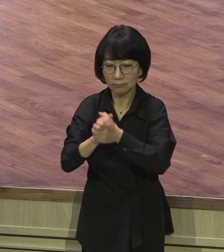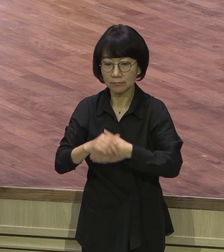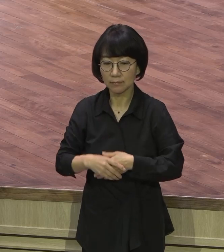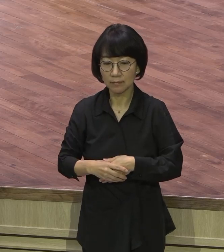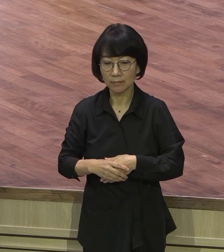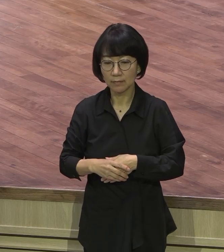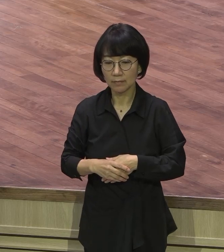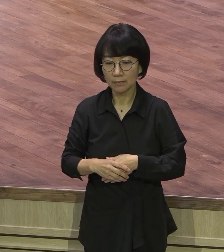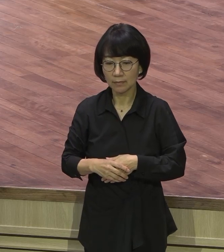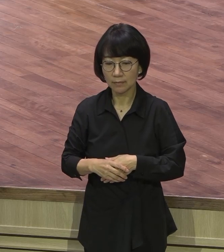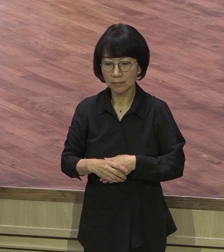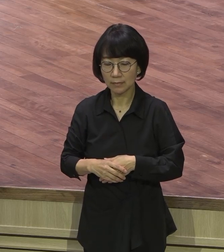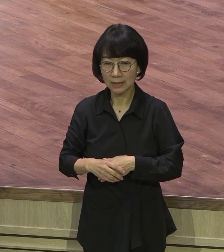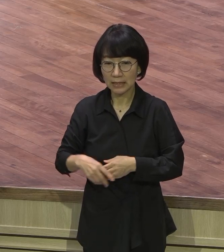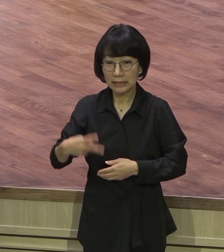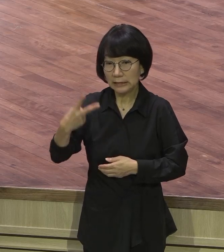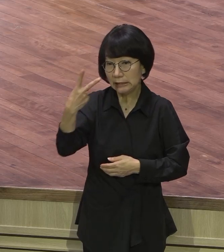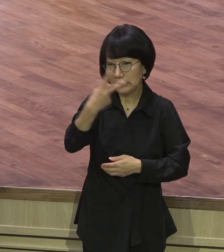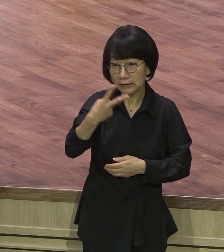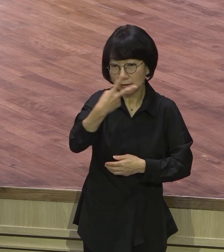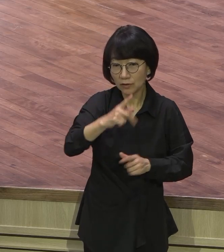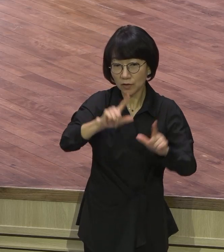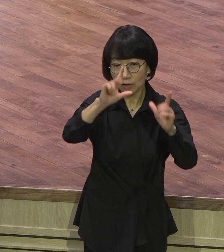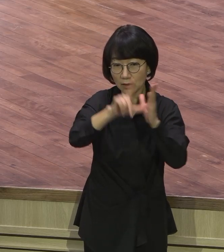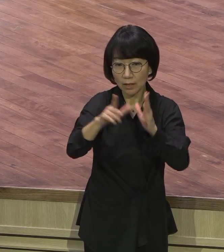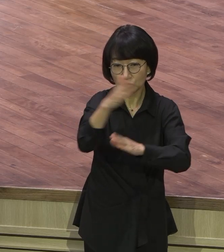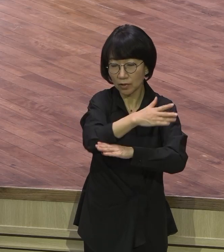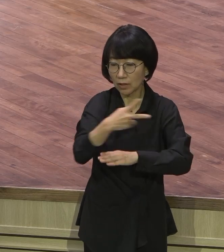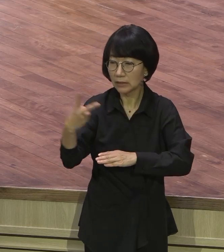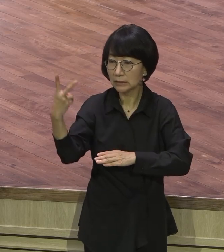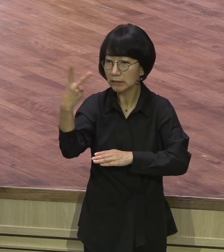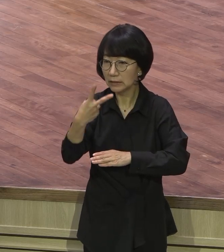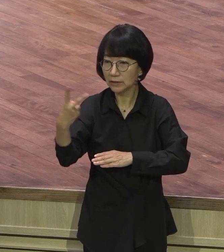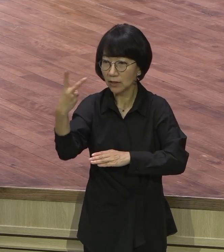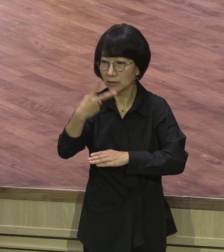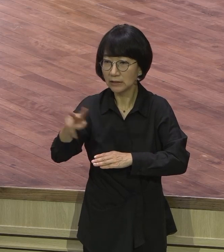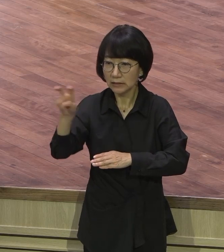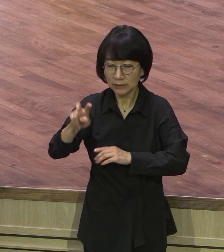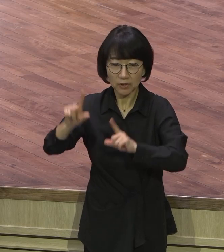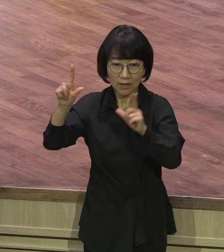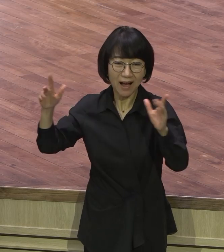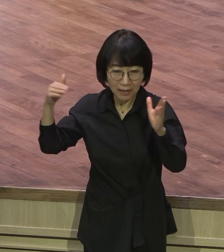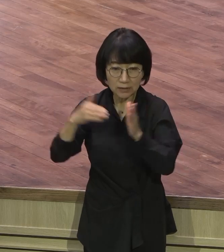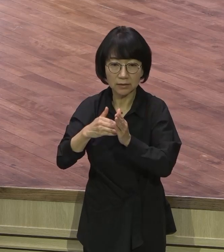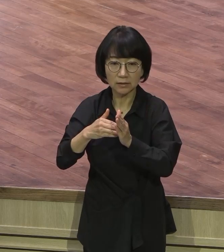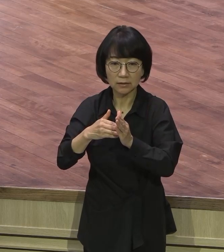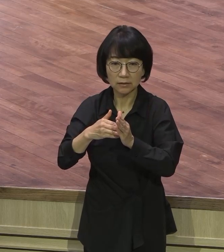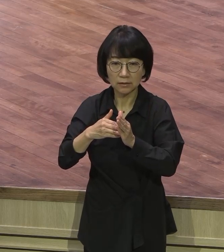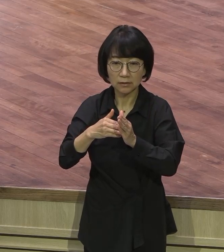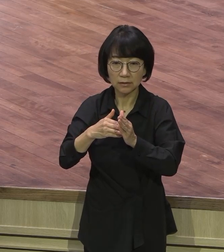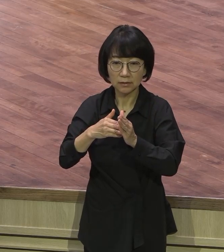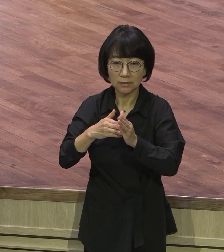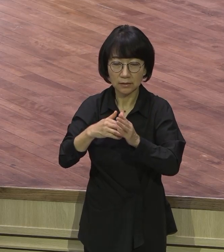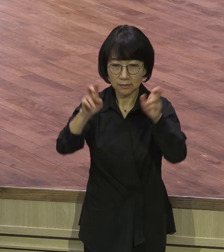지금까지 21 싹 다 외우는 그대로 싹 두 시간 동안 기도하면서